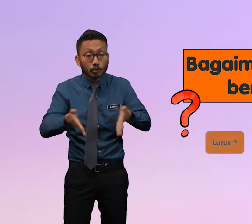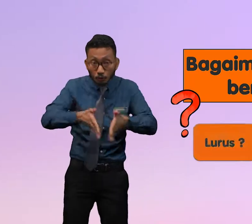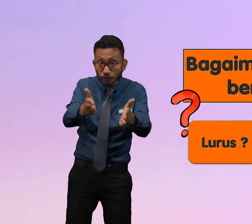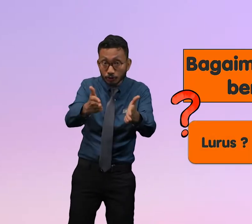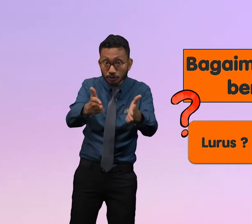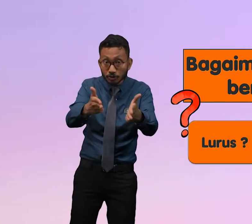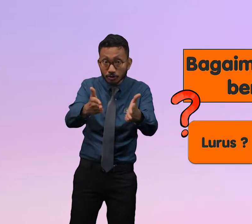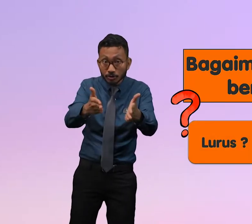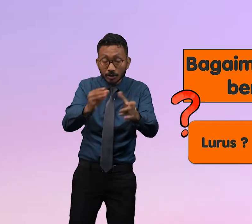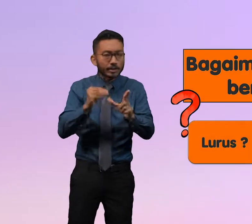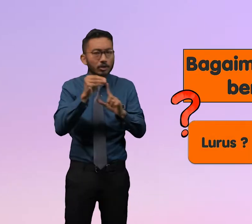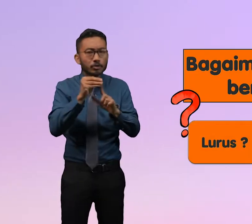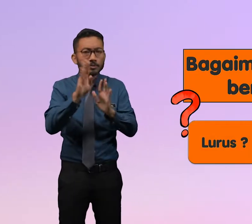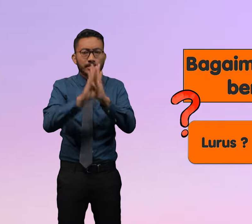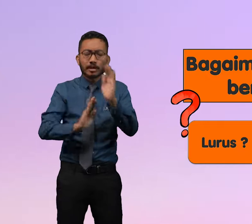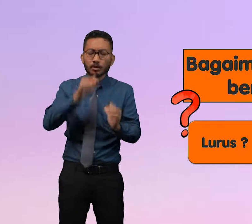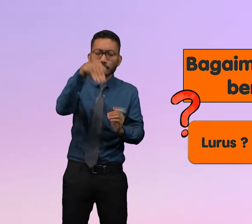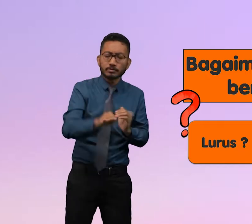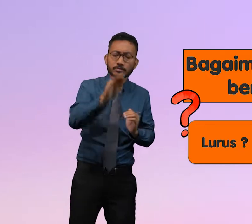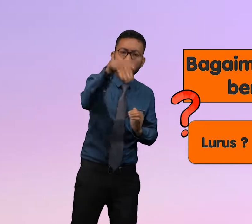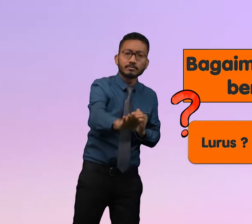Lurus atau berarut?